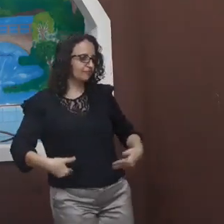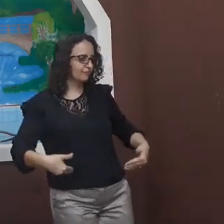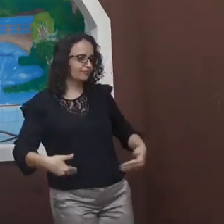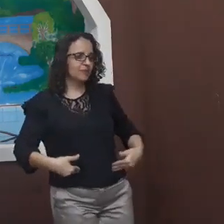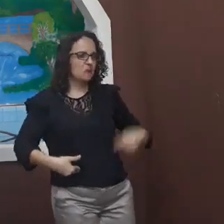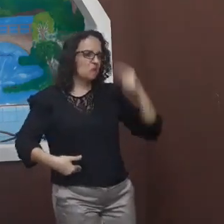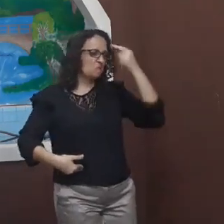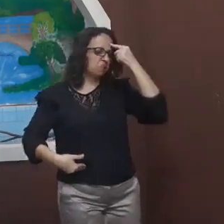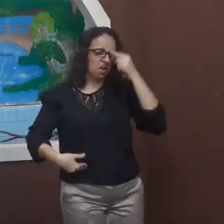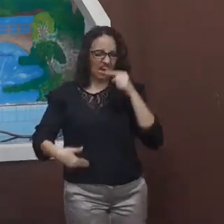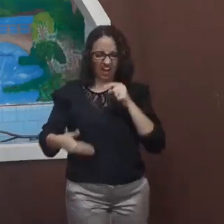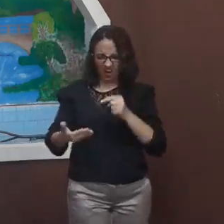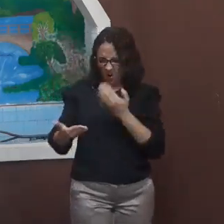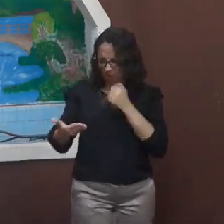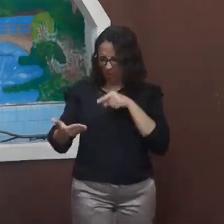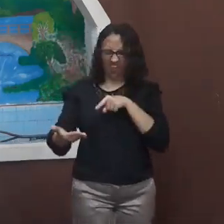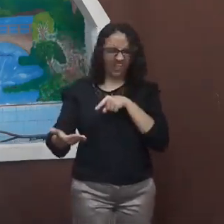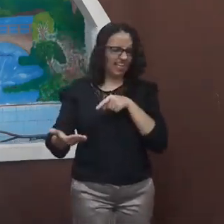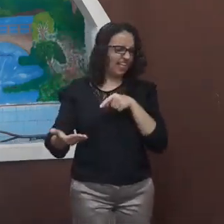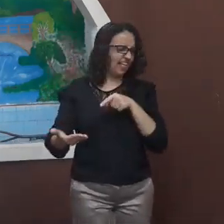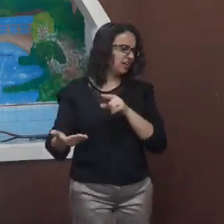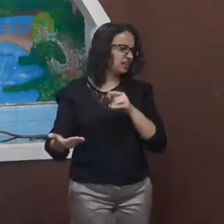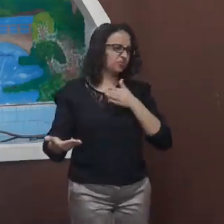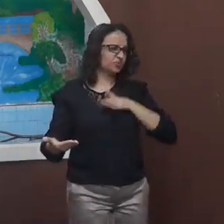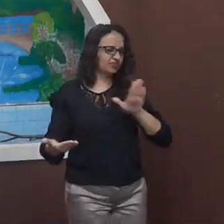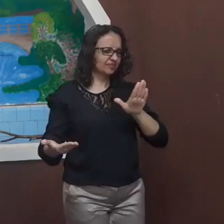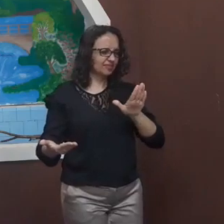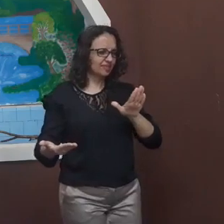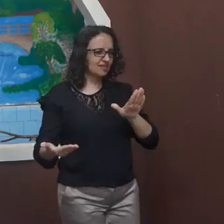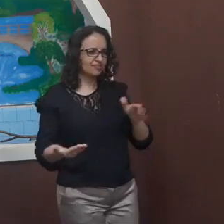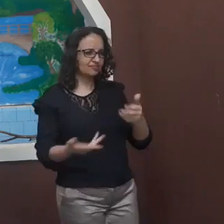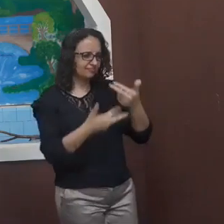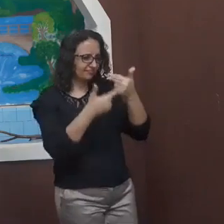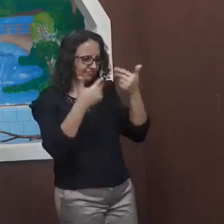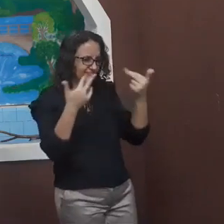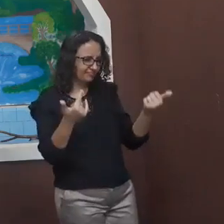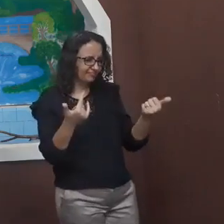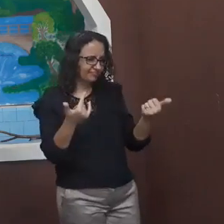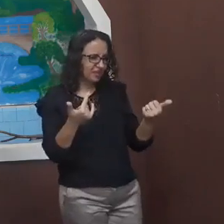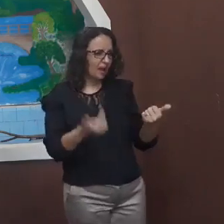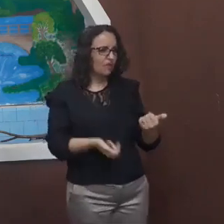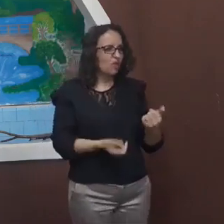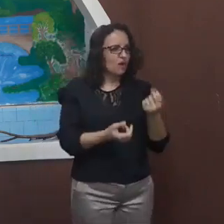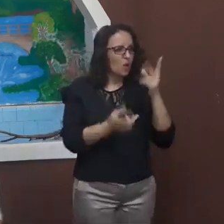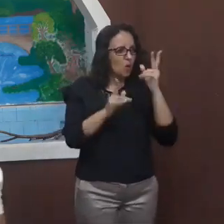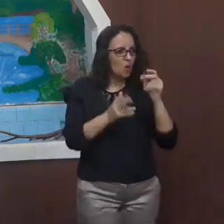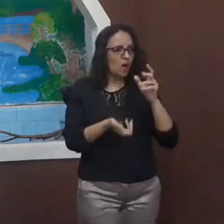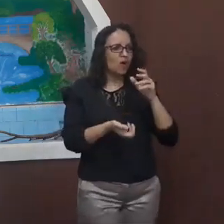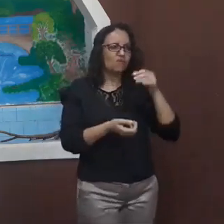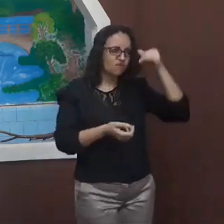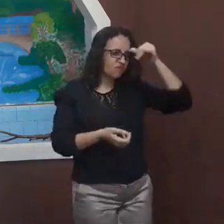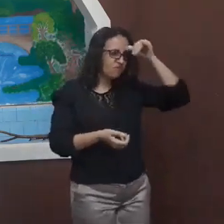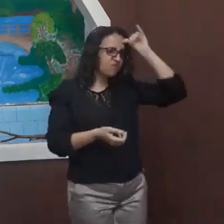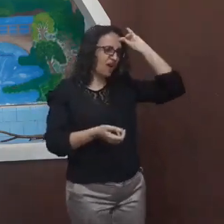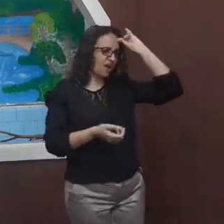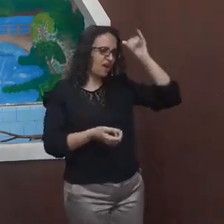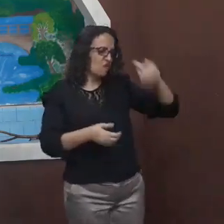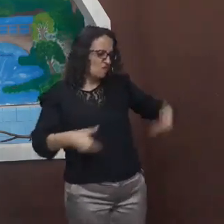Aí não come brócolis. Passa fome, você come até berduega, capim, grama, você come